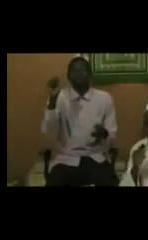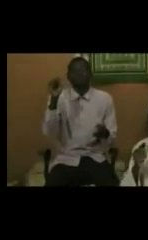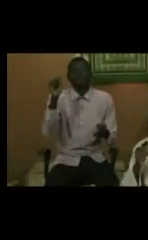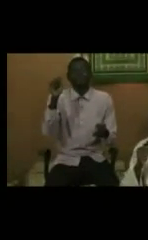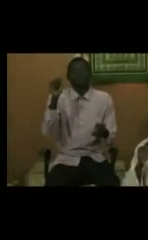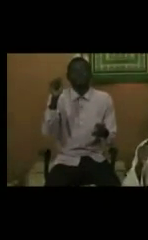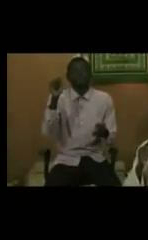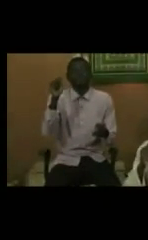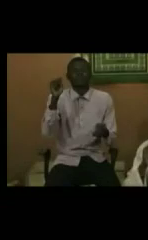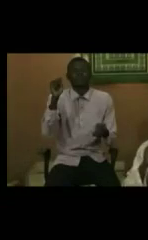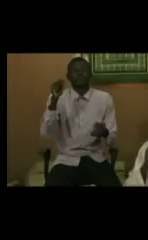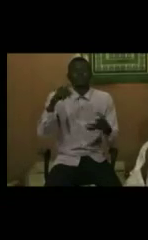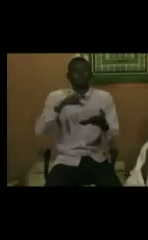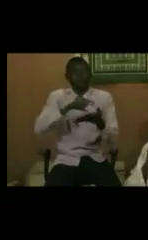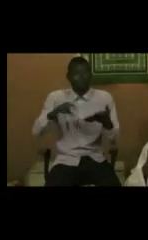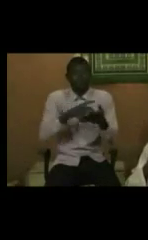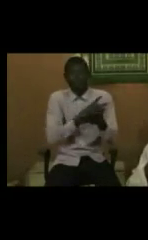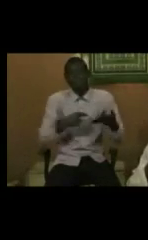awani